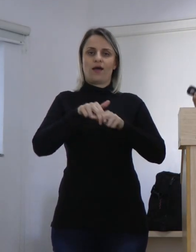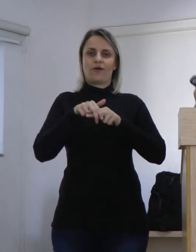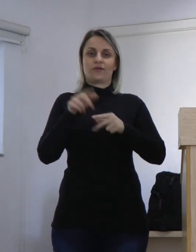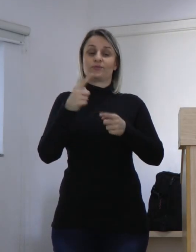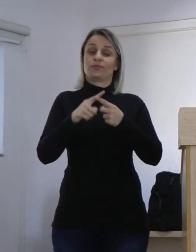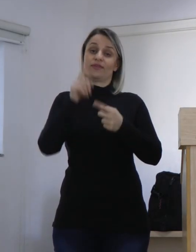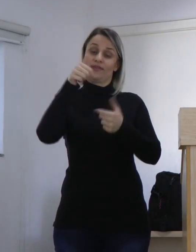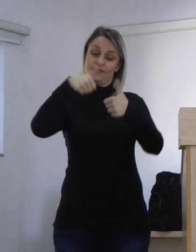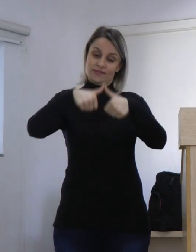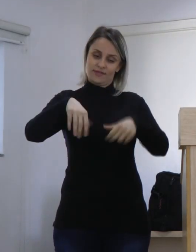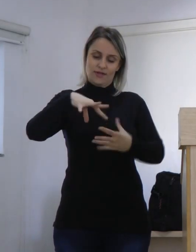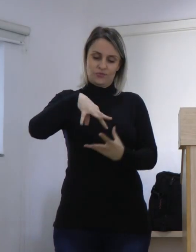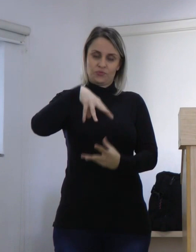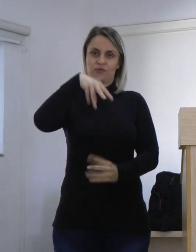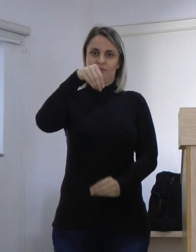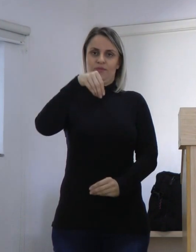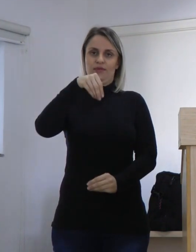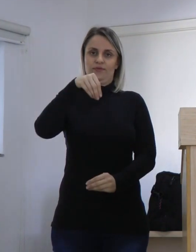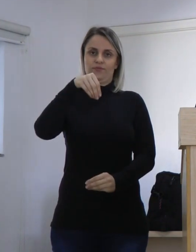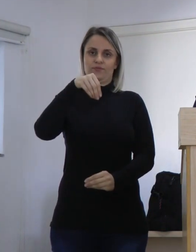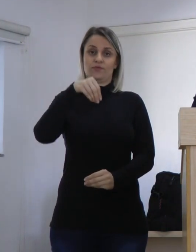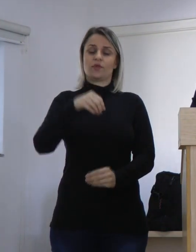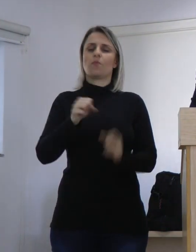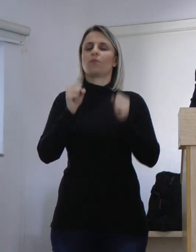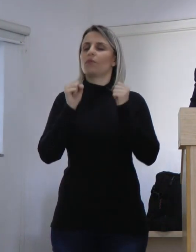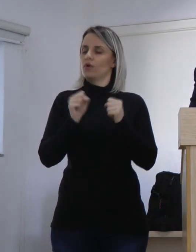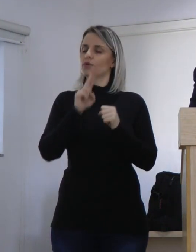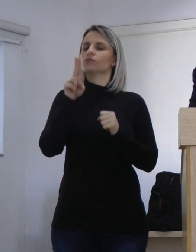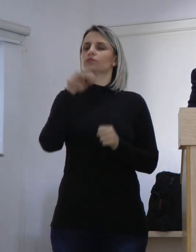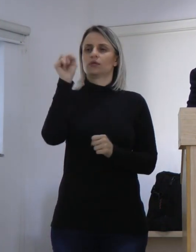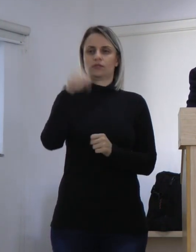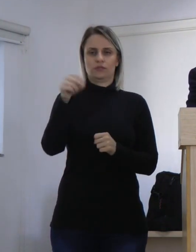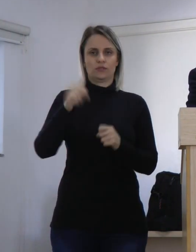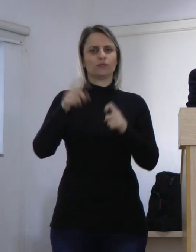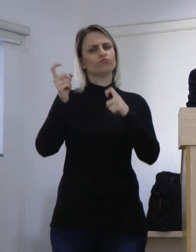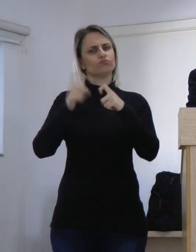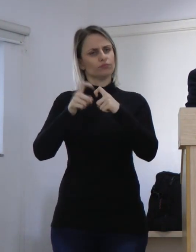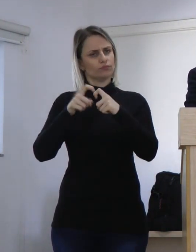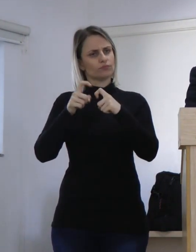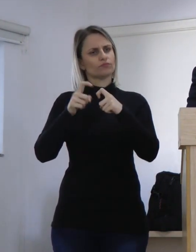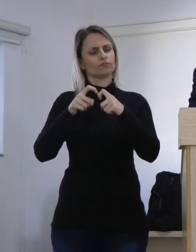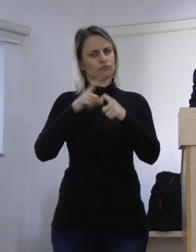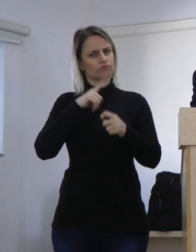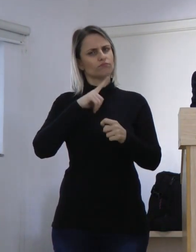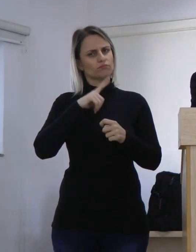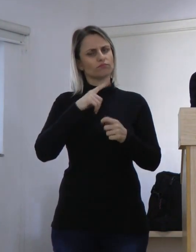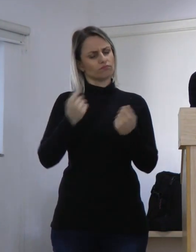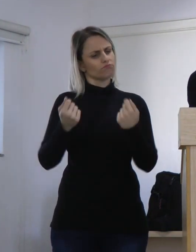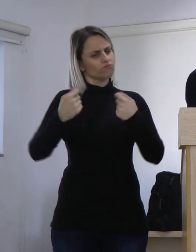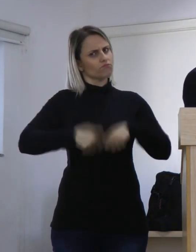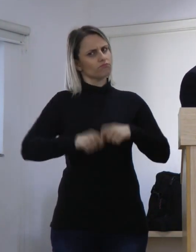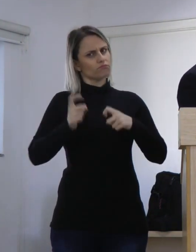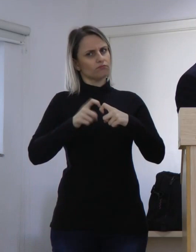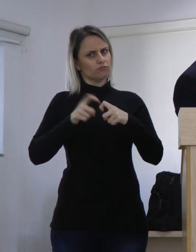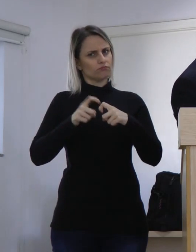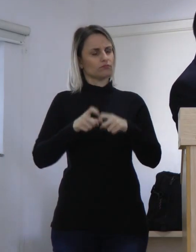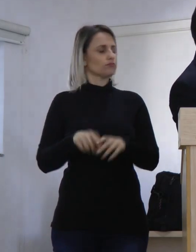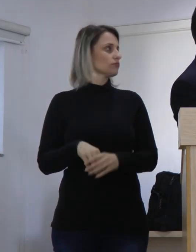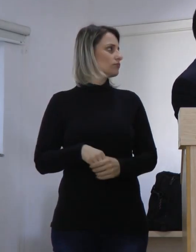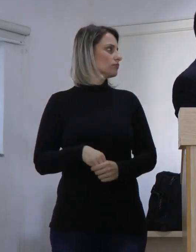isso, vamos aliviar os efeitos, usando sim a medicina, os nossos competentes irmãos médicos e outros profissionais da